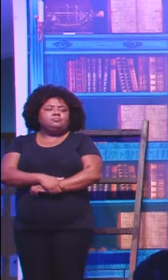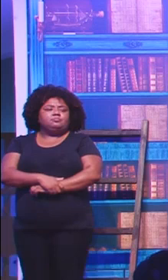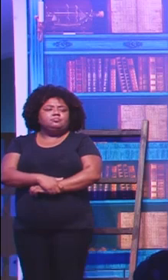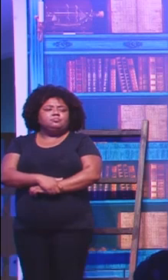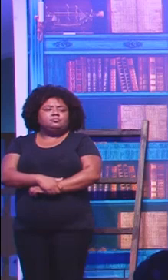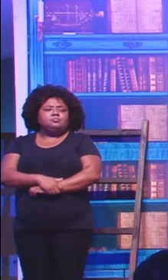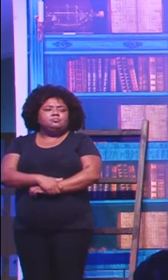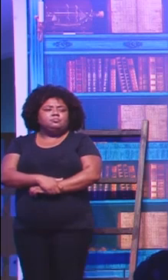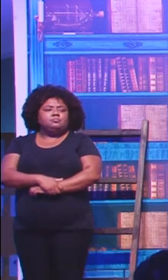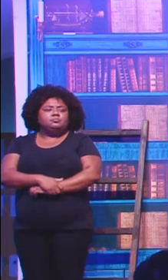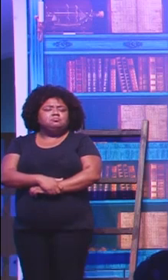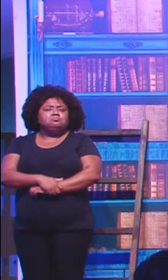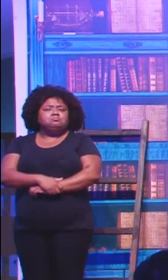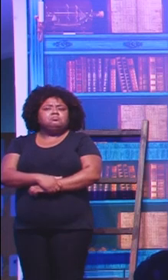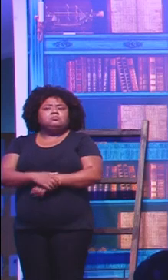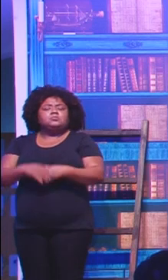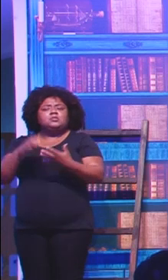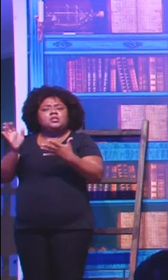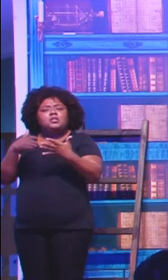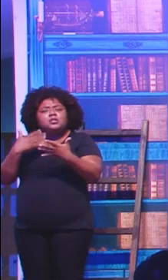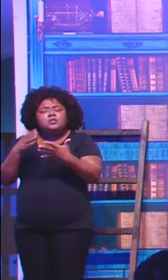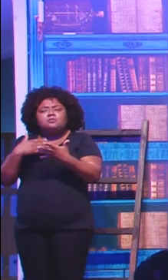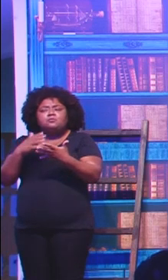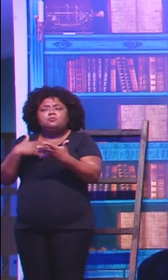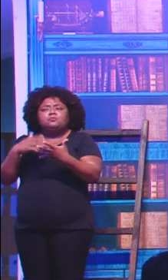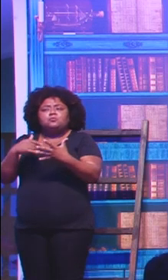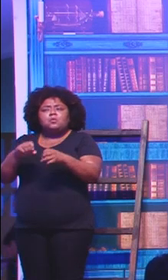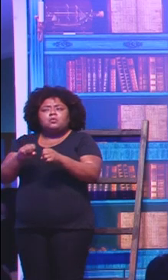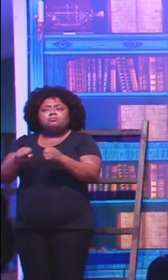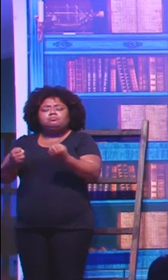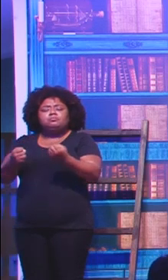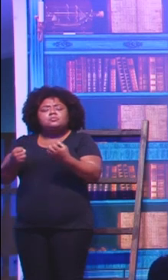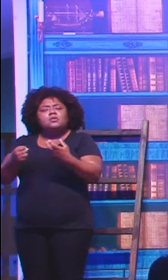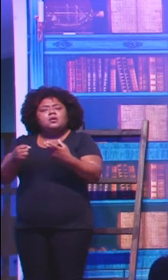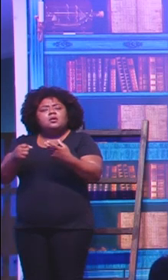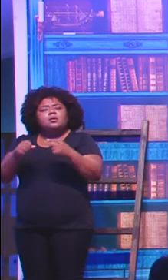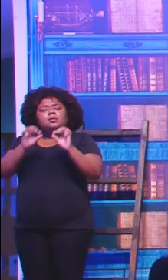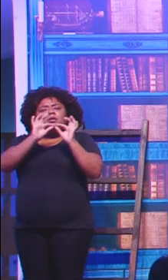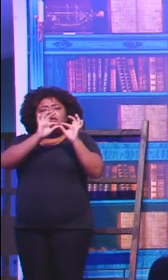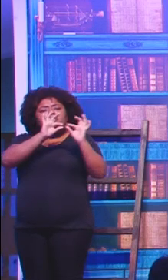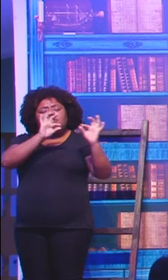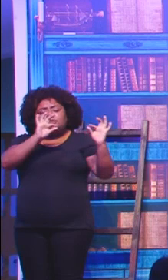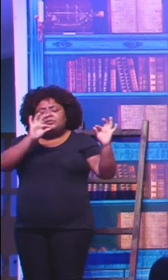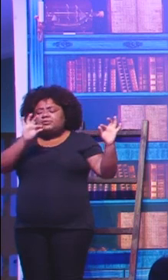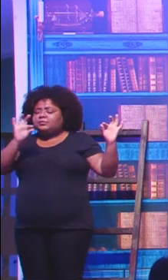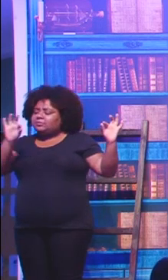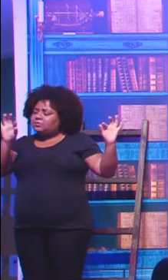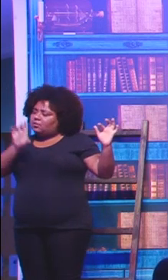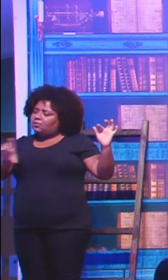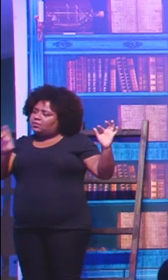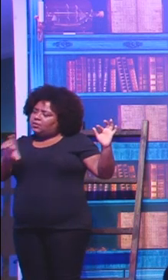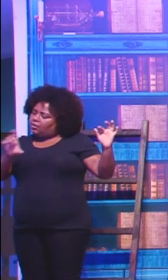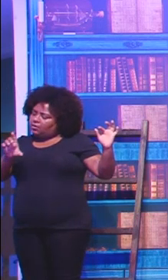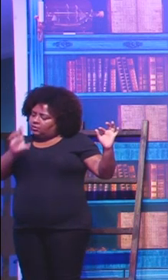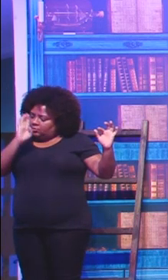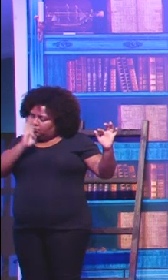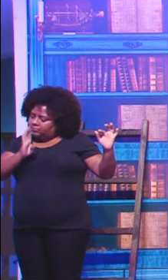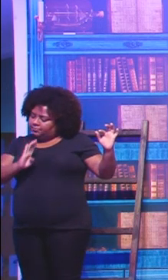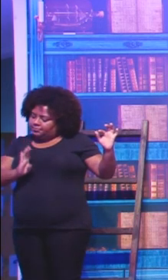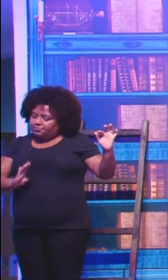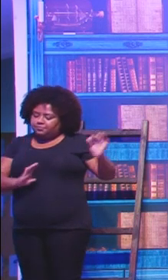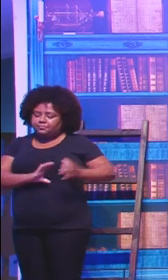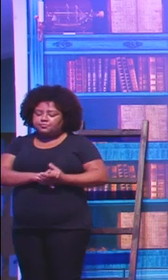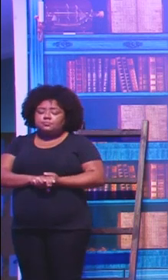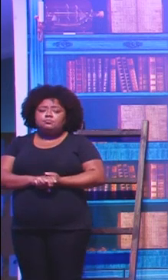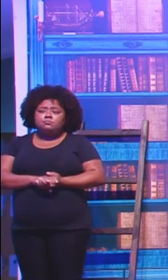numa espécie de ruptura que o seu livro constitui, digamos assim, na linha literária do Brasil.